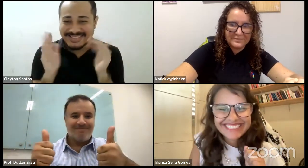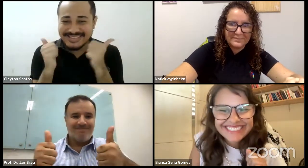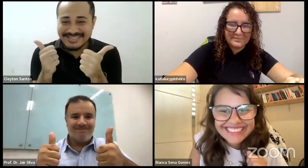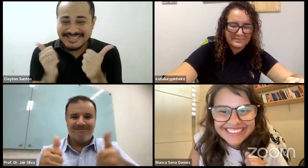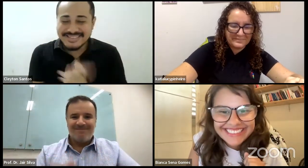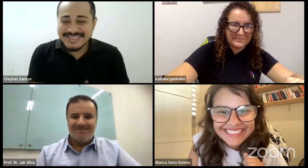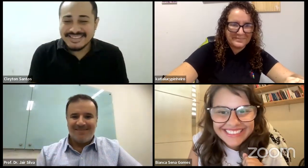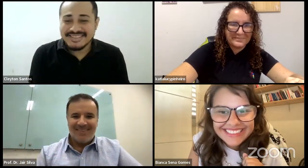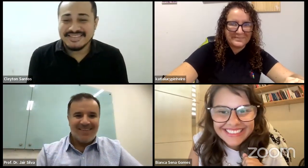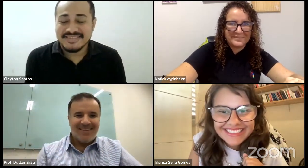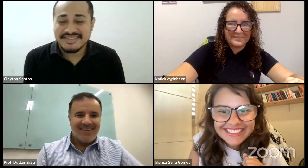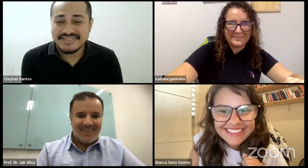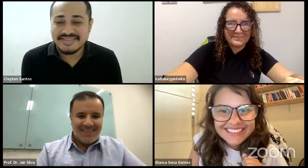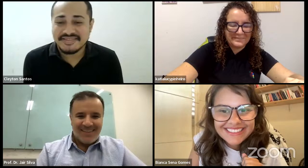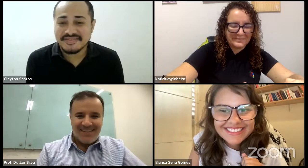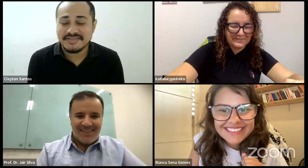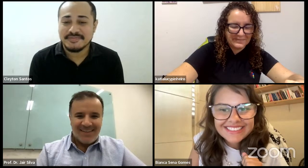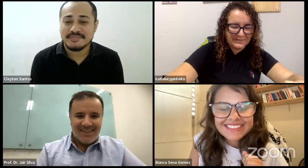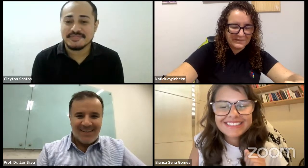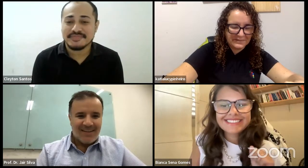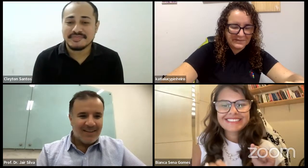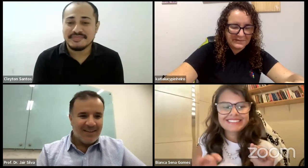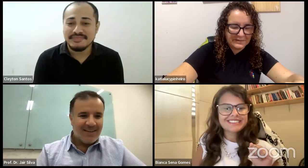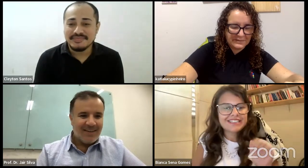Ok, então, olá.